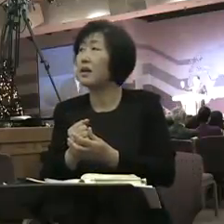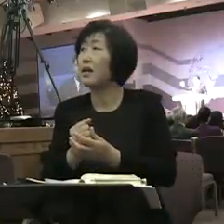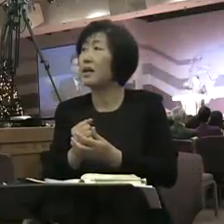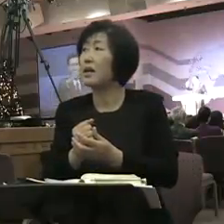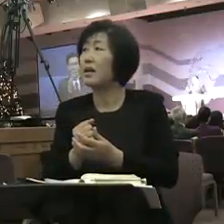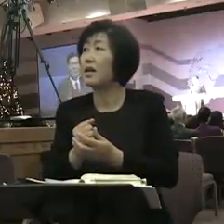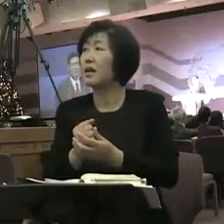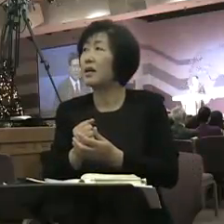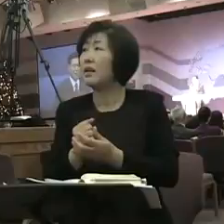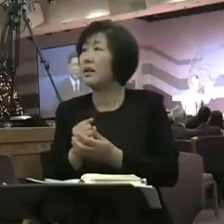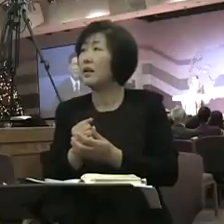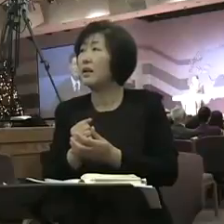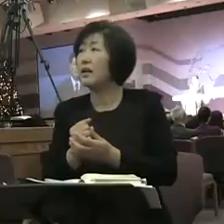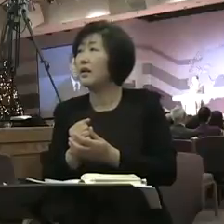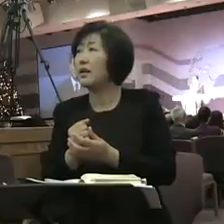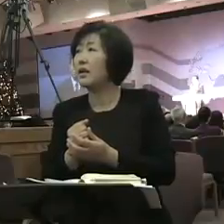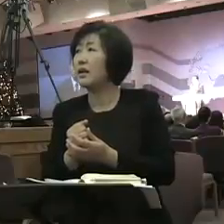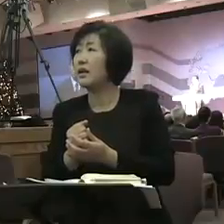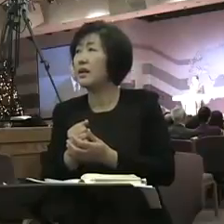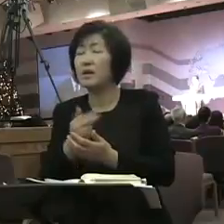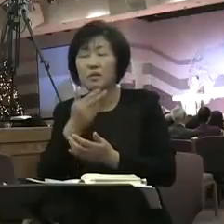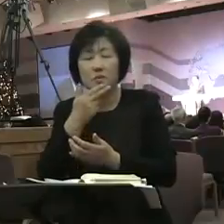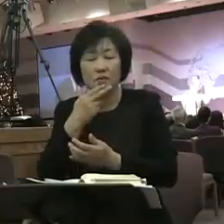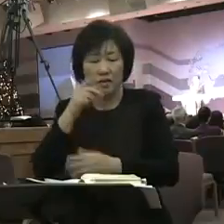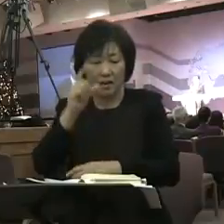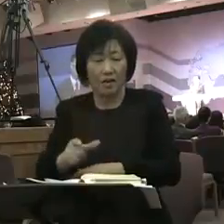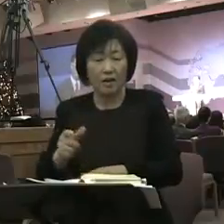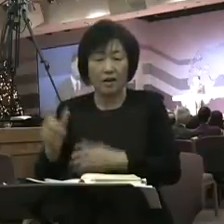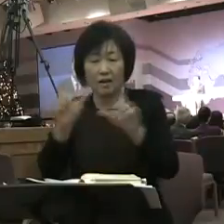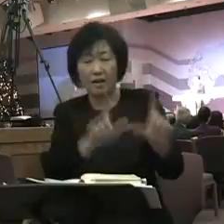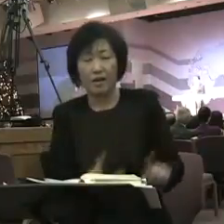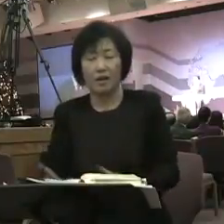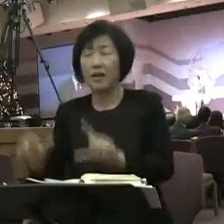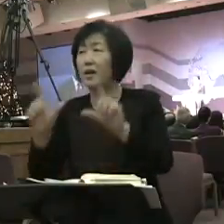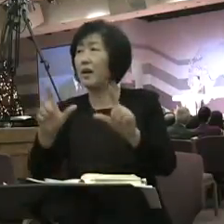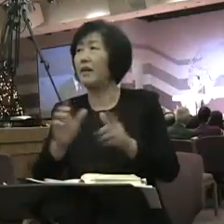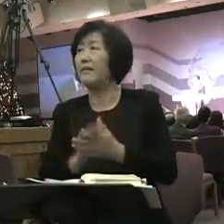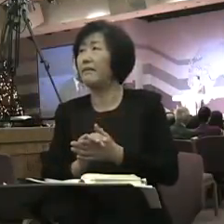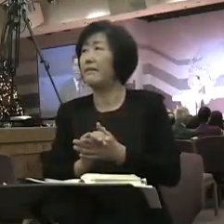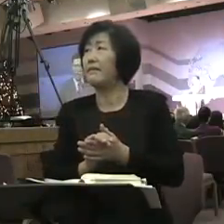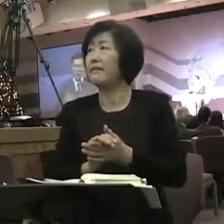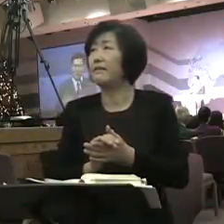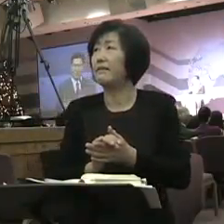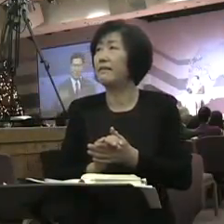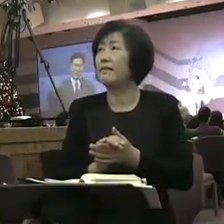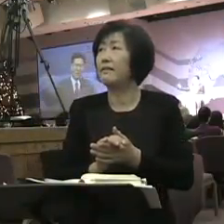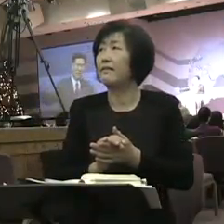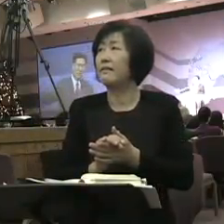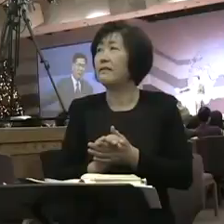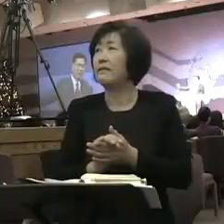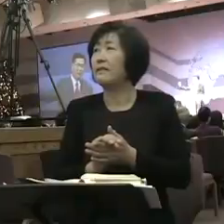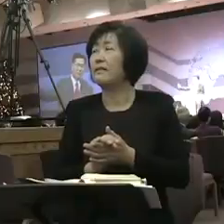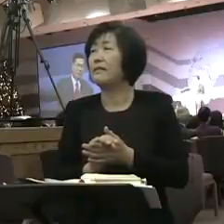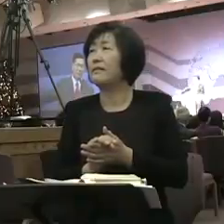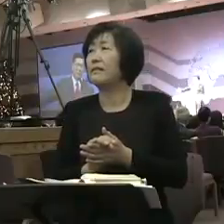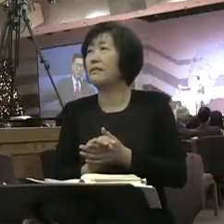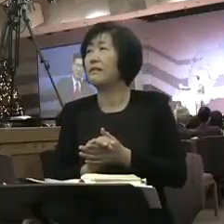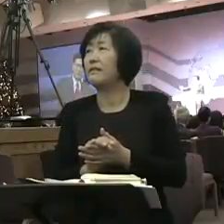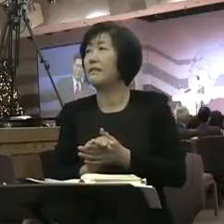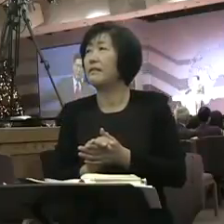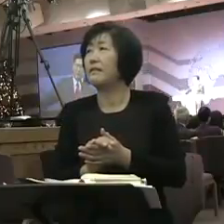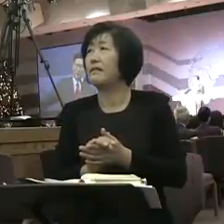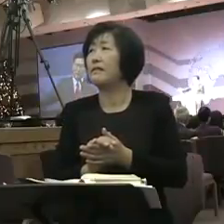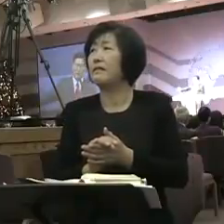없어도 당당하게 살아라, 그것을 가르칩니다. 근데 그래도 아빠의 마음으로 안에서 이제 밖에서